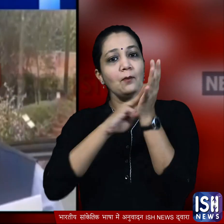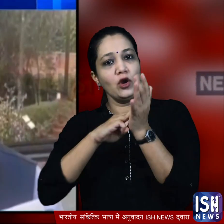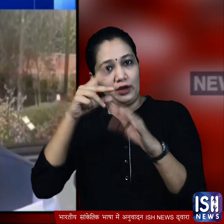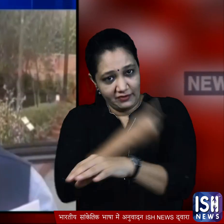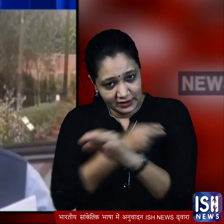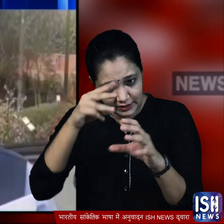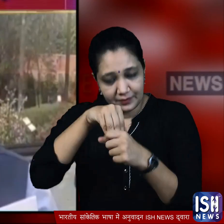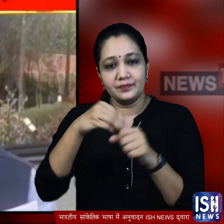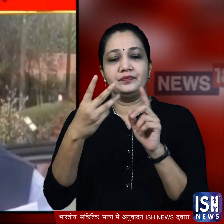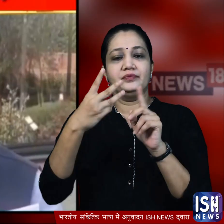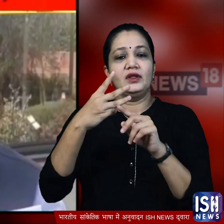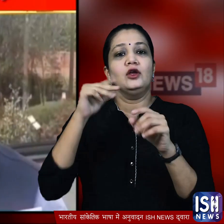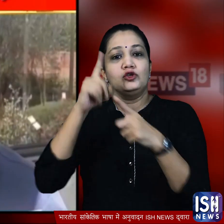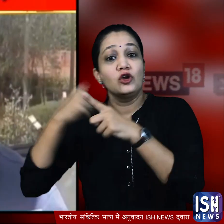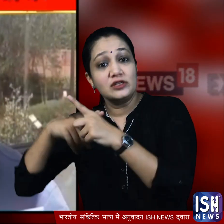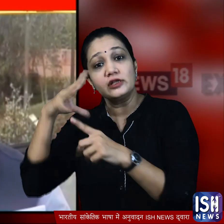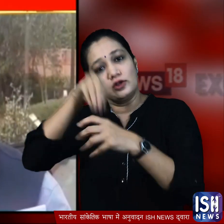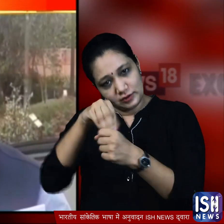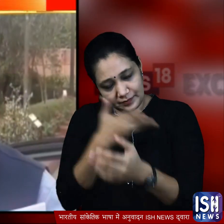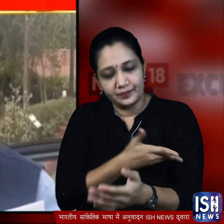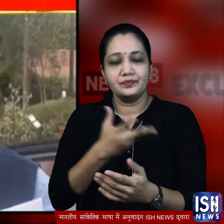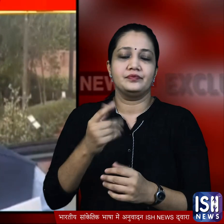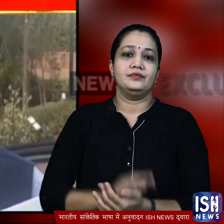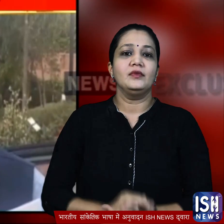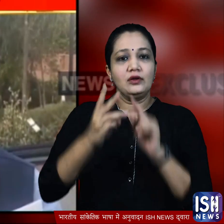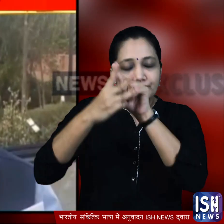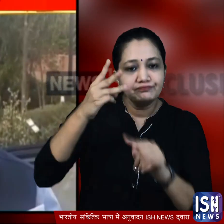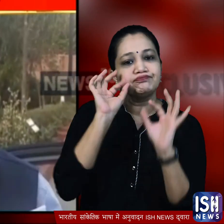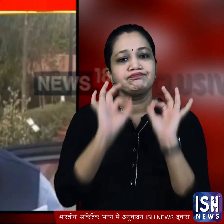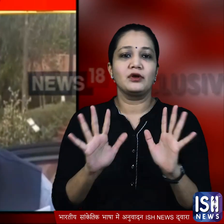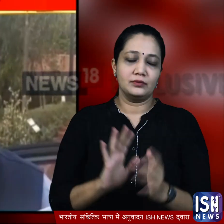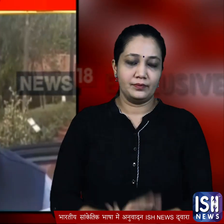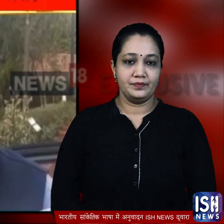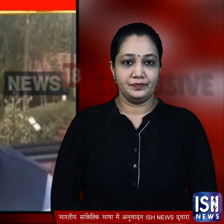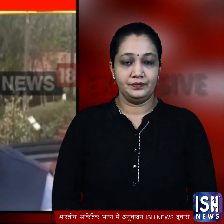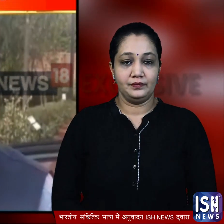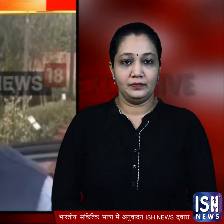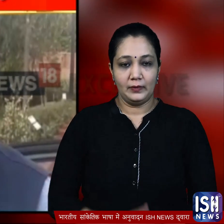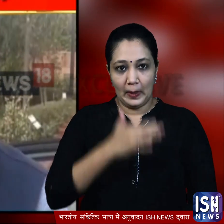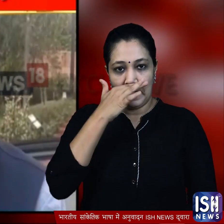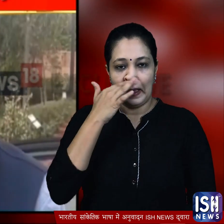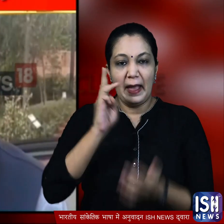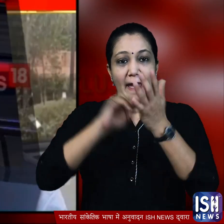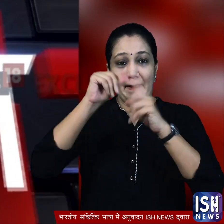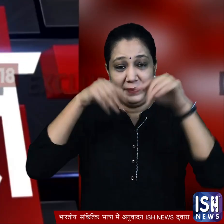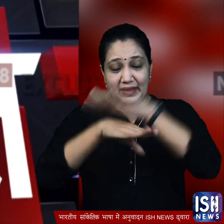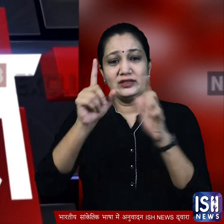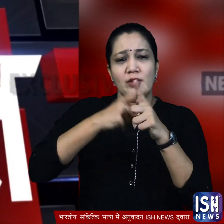फाइजर इसमें आते हैं, मॉडर्ना इसमें आते हैं, जॉनसन एंड जॉनसन इसमें आते हैं जो इन कंडीशंस को पूरा करते